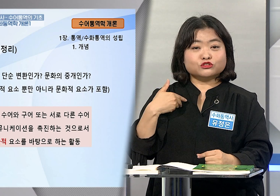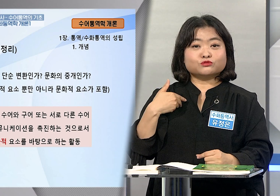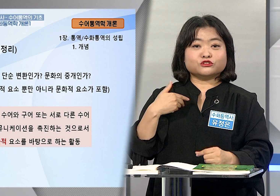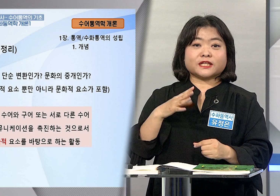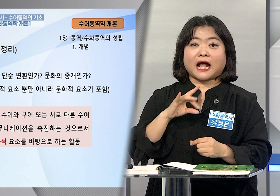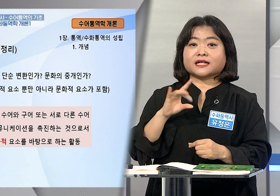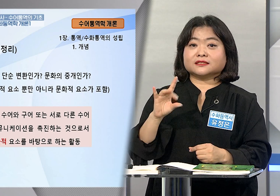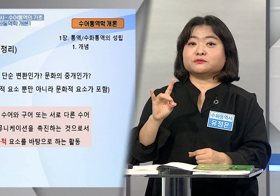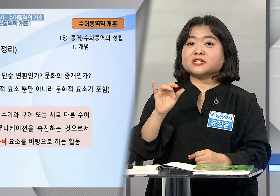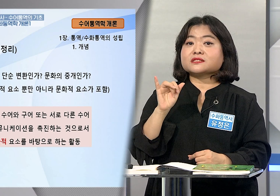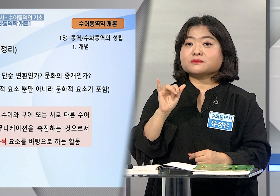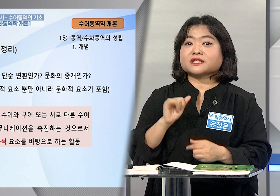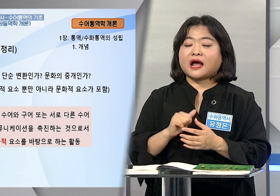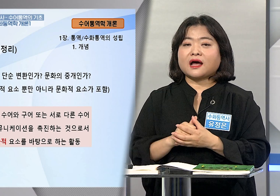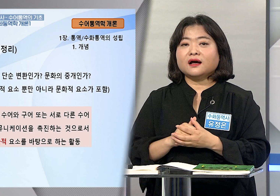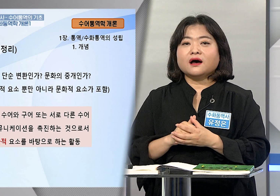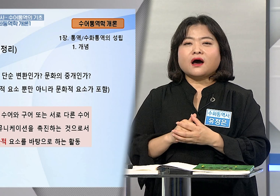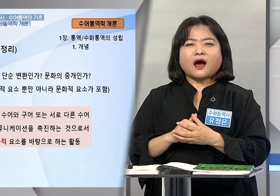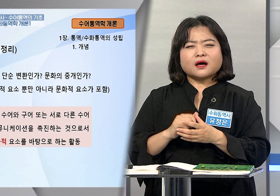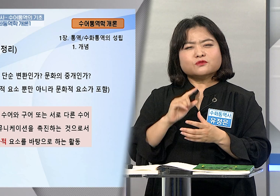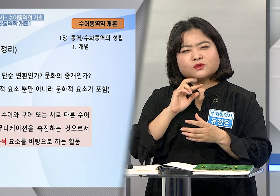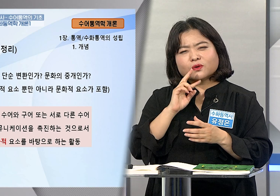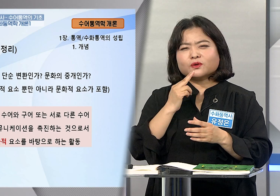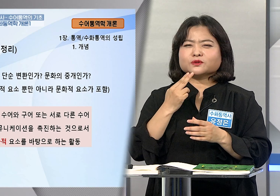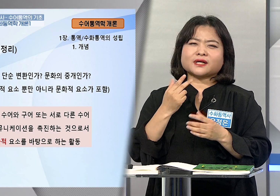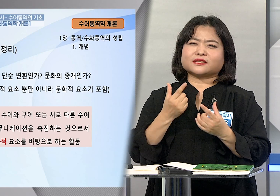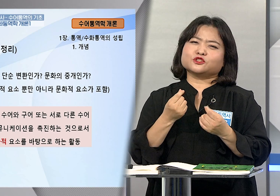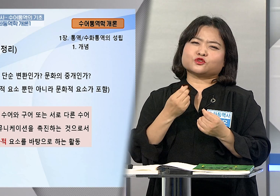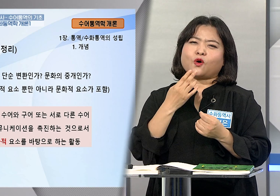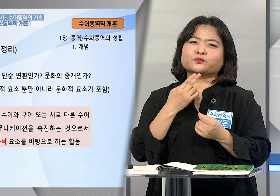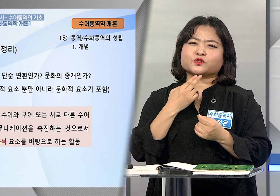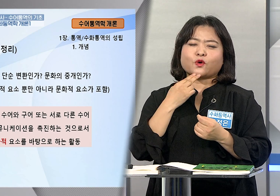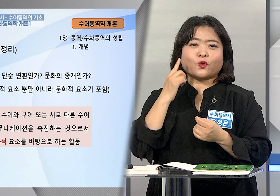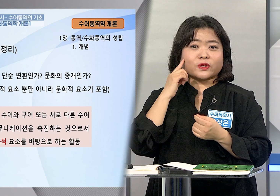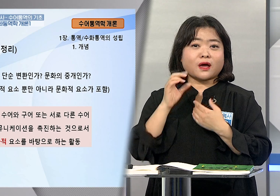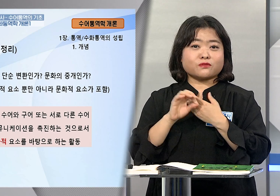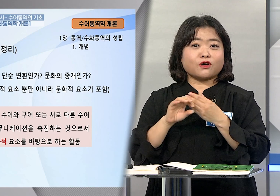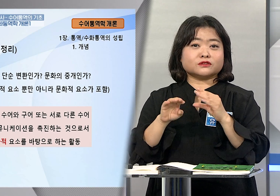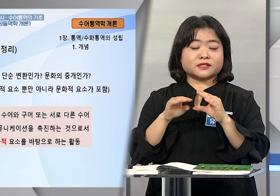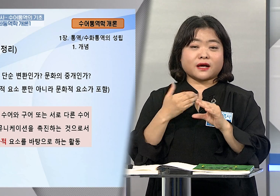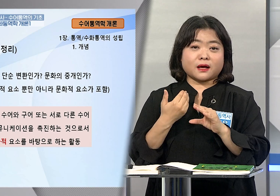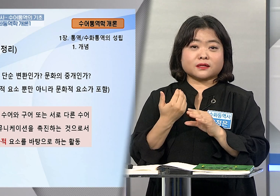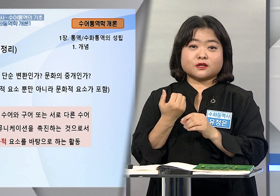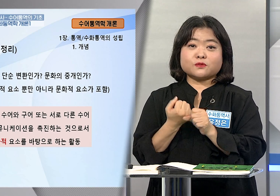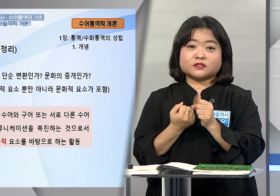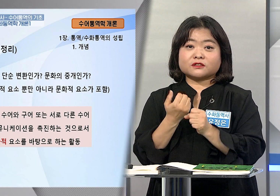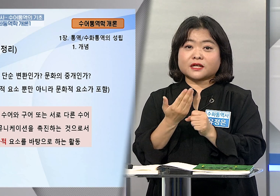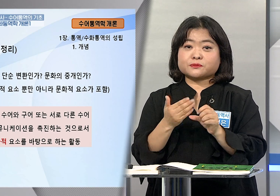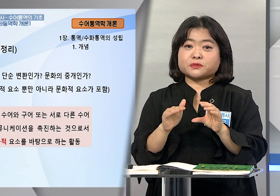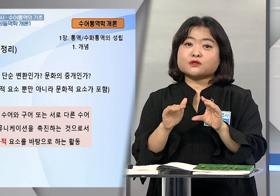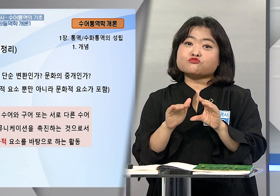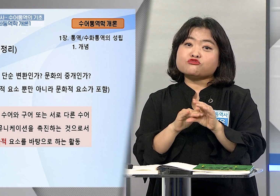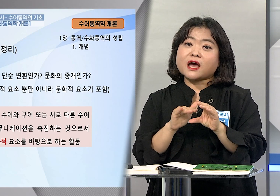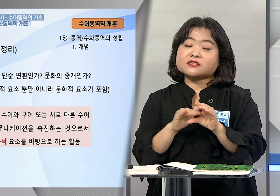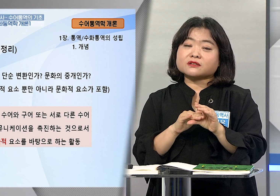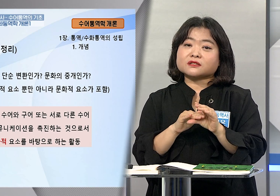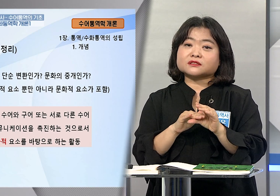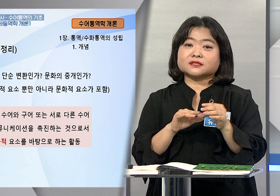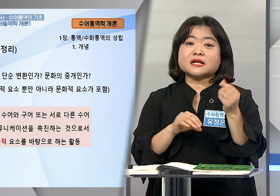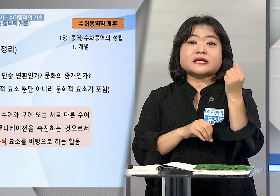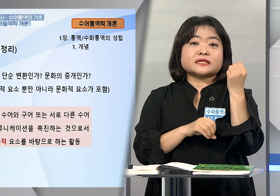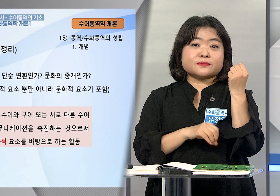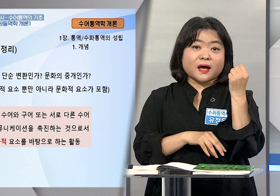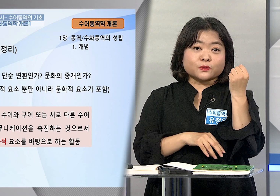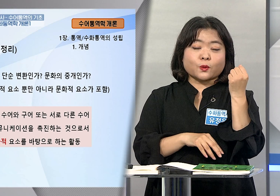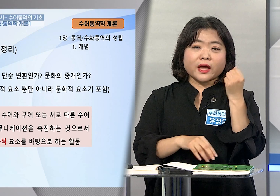않느냐고 묻는 분들이 가끔 있습니다. 물론 같을 수가 없죠. 왜냐하면 제가 설명드렸다시피 문화적인